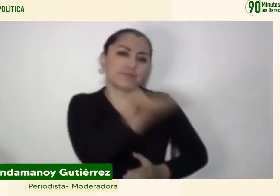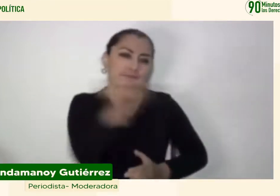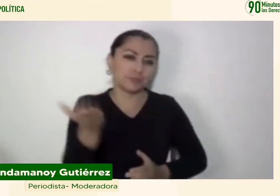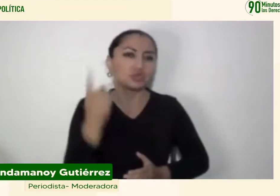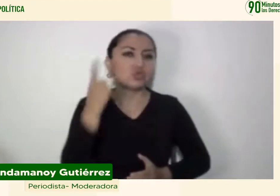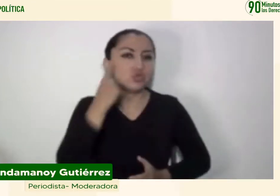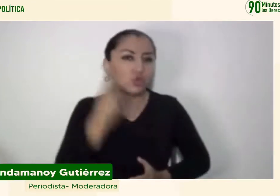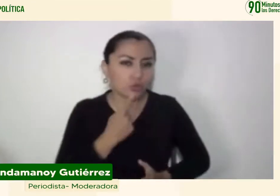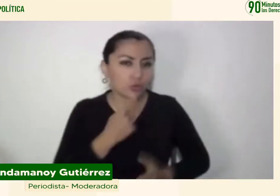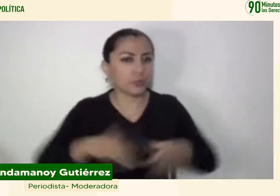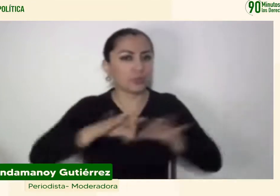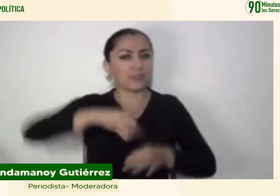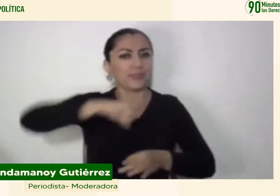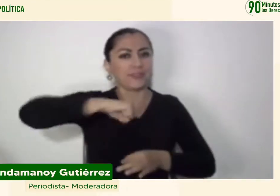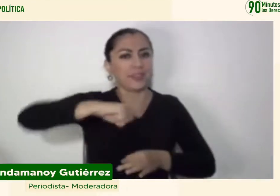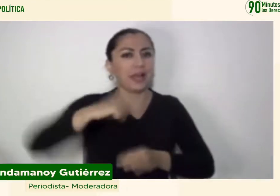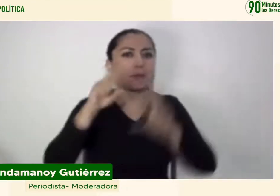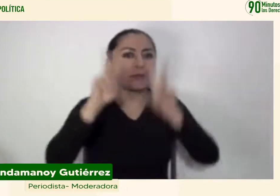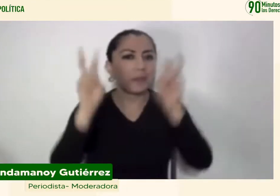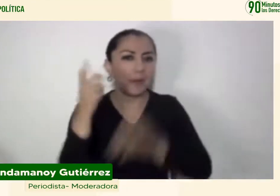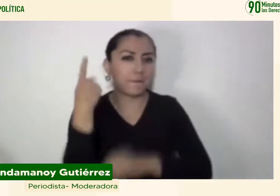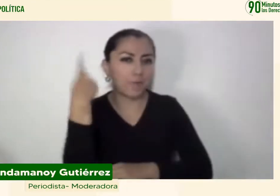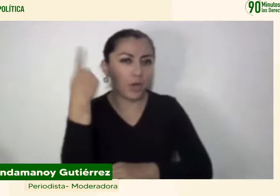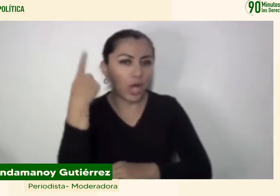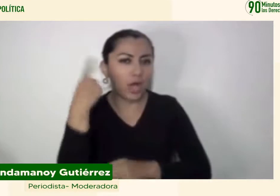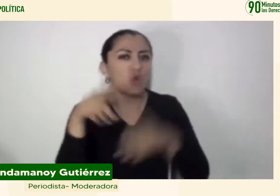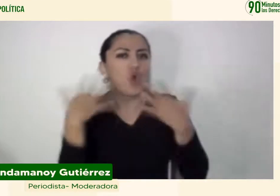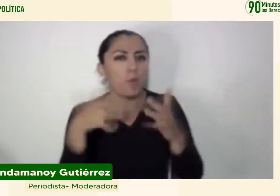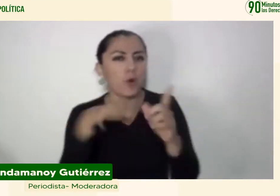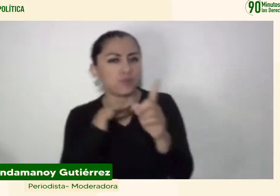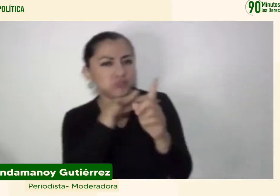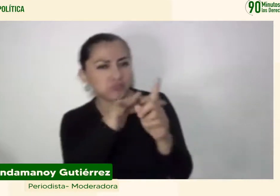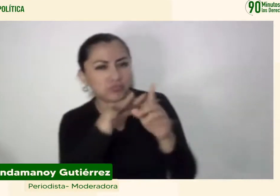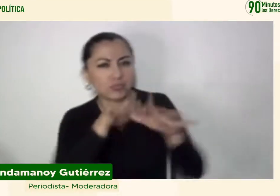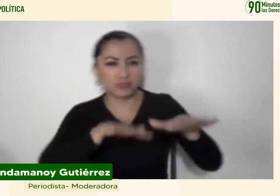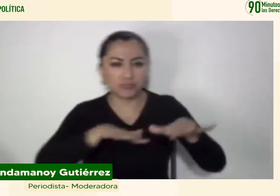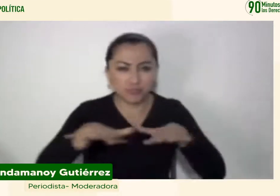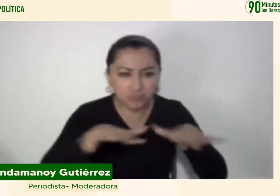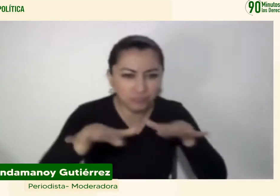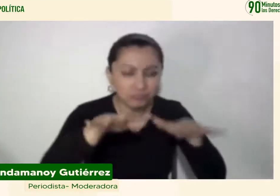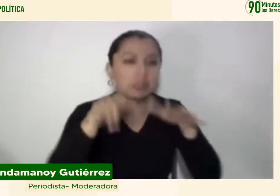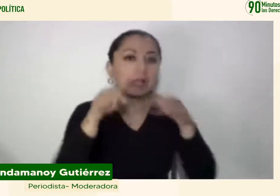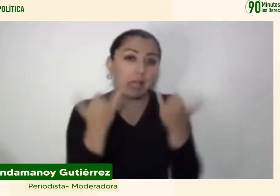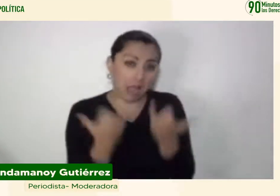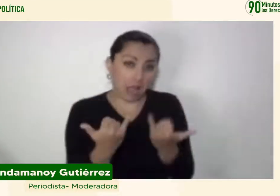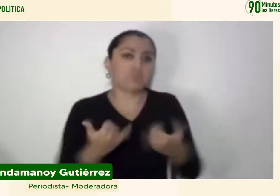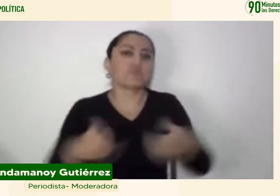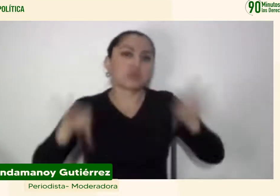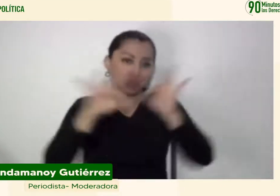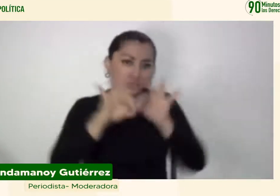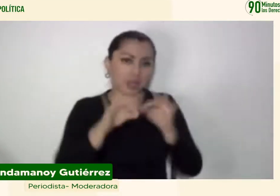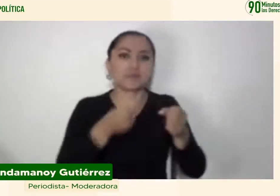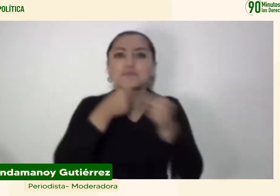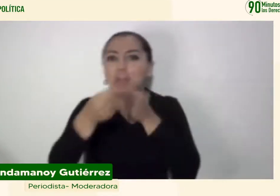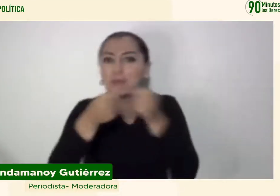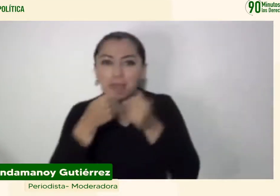identificado precisamente estos espacios para hablar sobre derechos sobre participación política